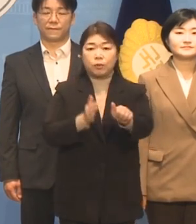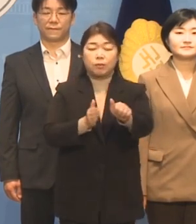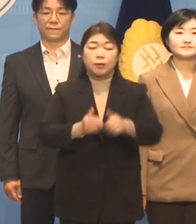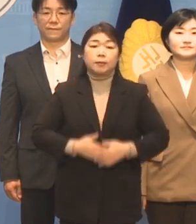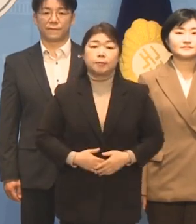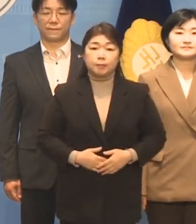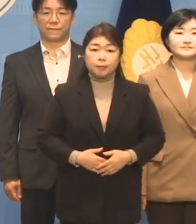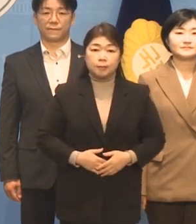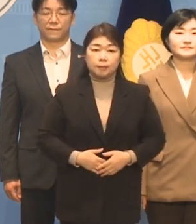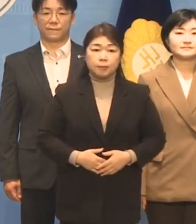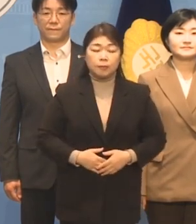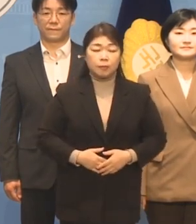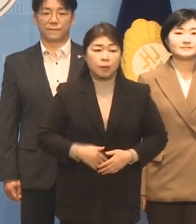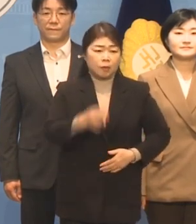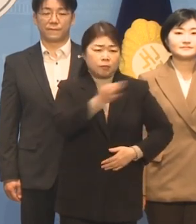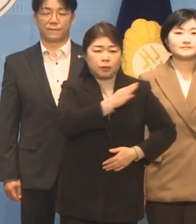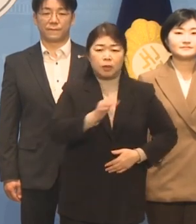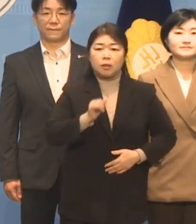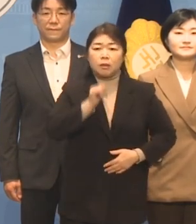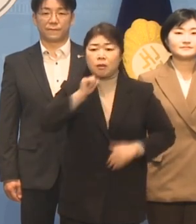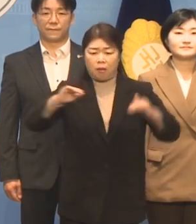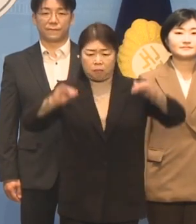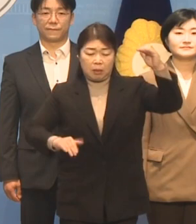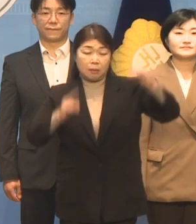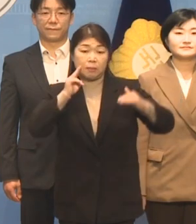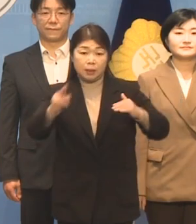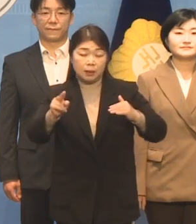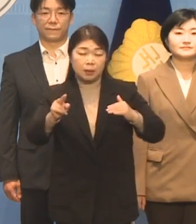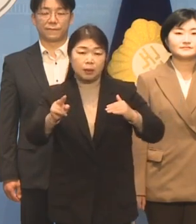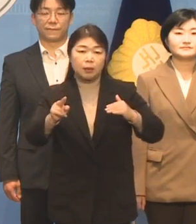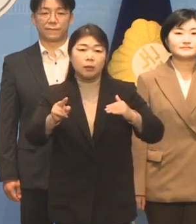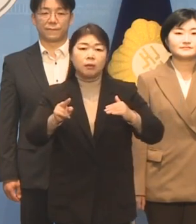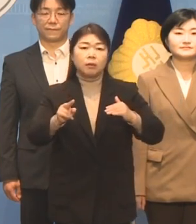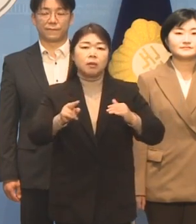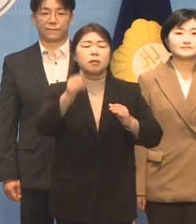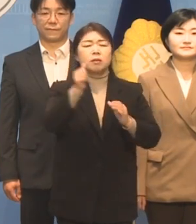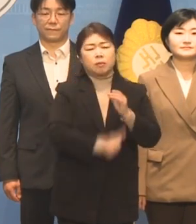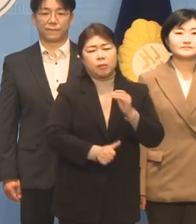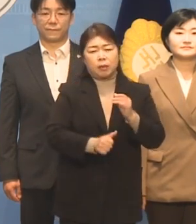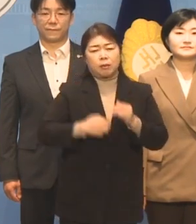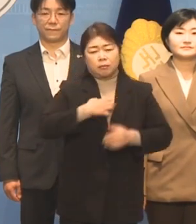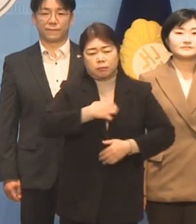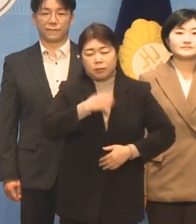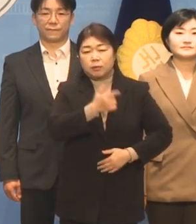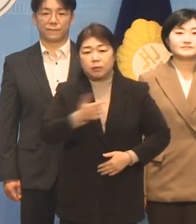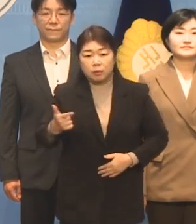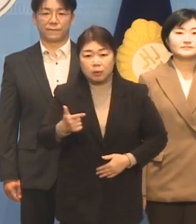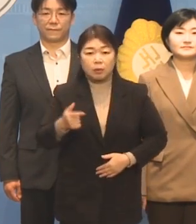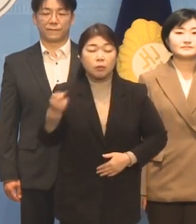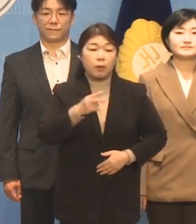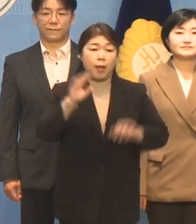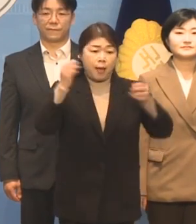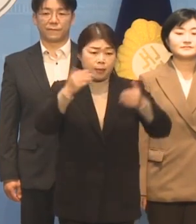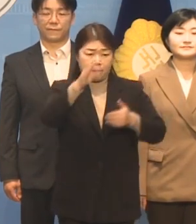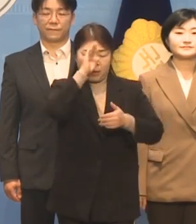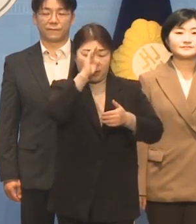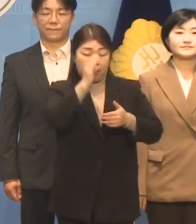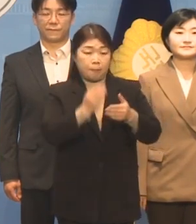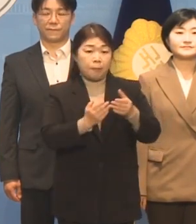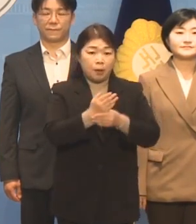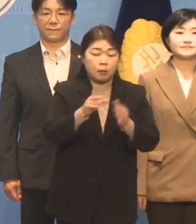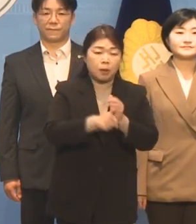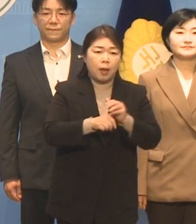고금리로 실패가 두려워서 꿈을 포기하는 절망, 소아과를 찾아 헤매고 간병비부터